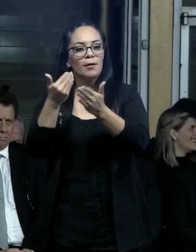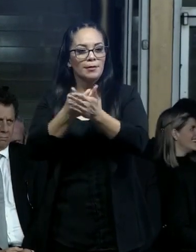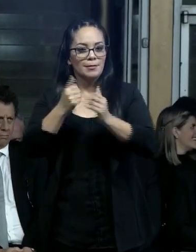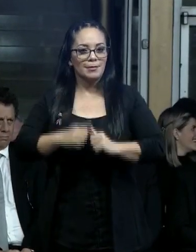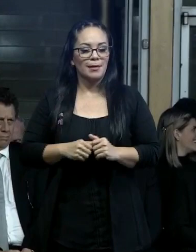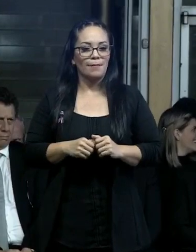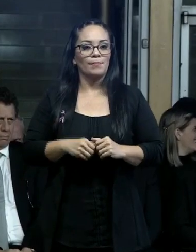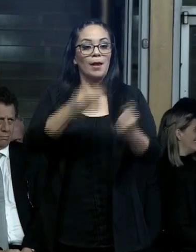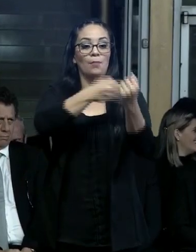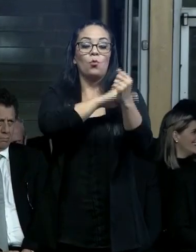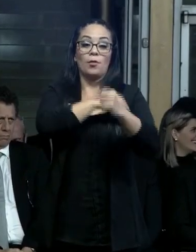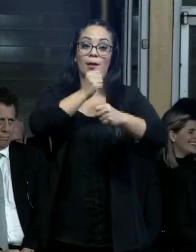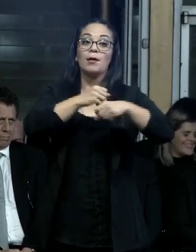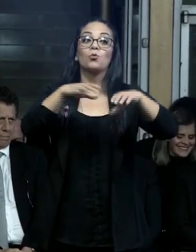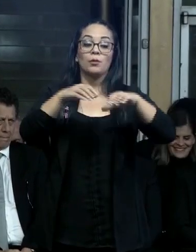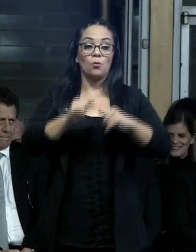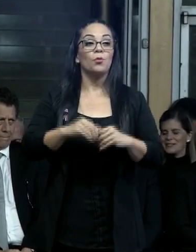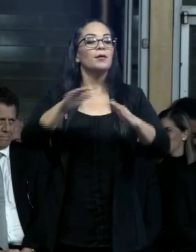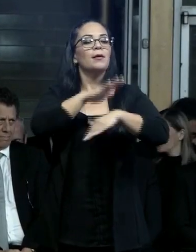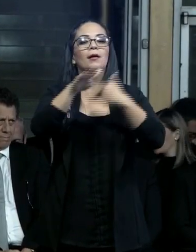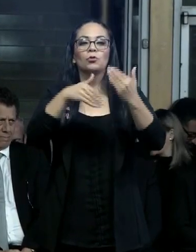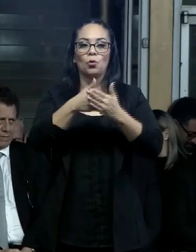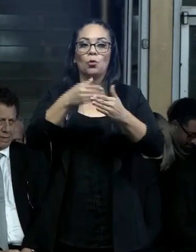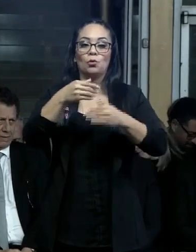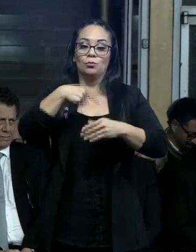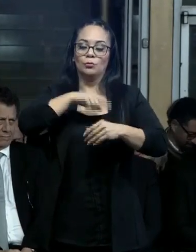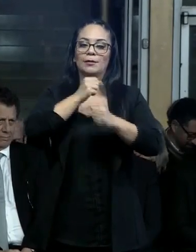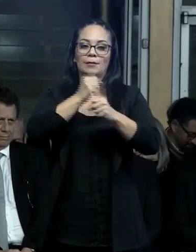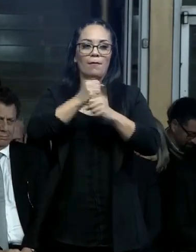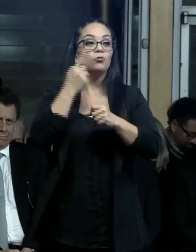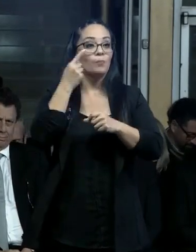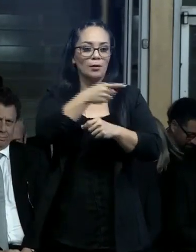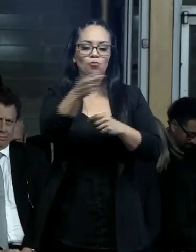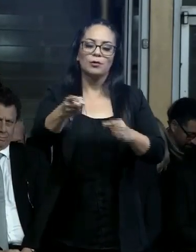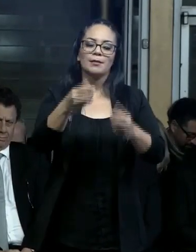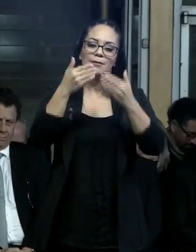al Poder Ejecutivo y a todos los que trabajamos para ustedes. Muchas gracias.